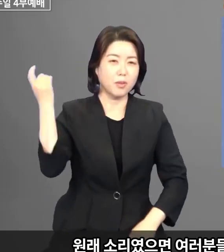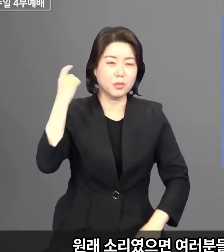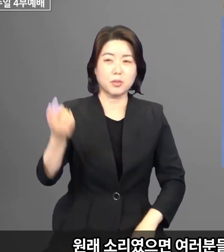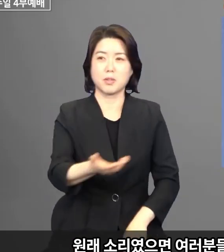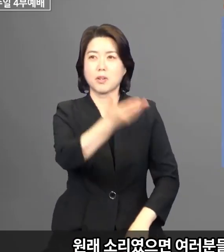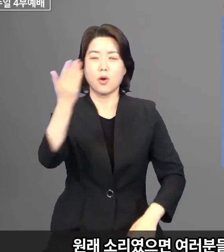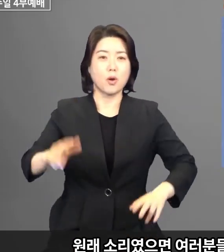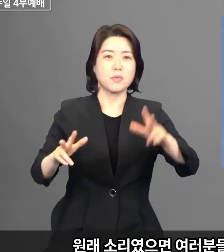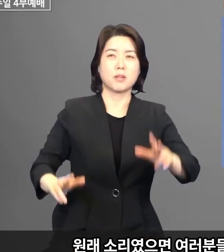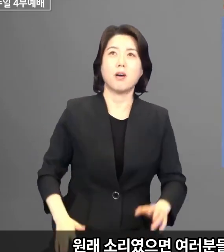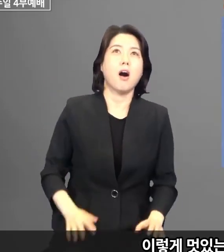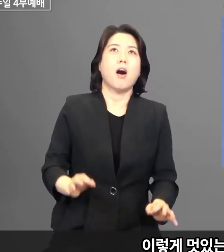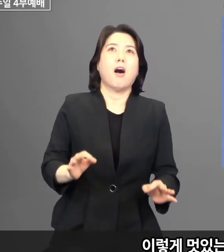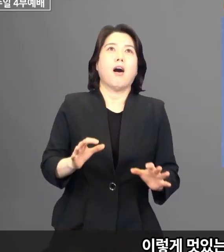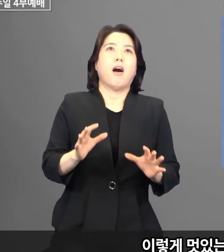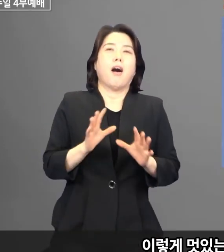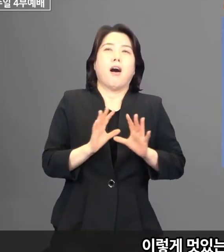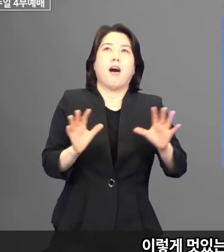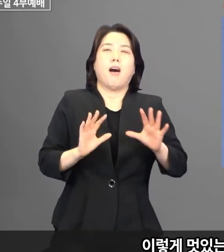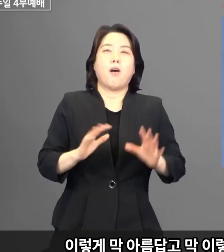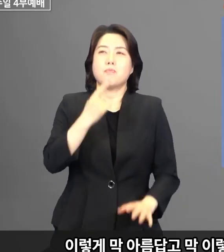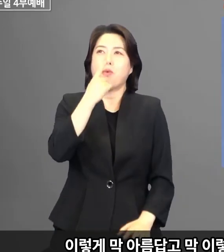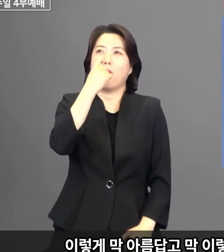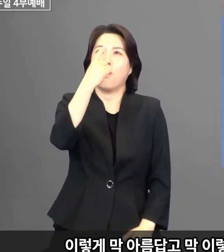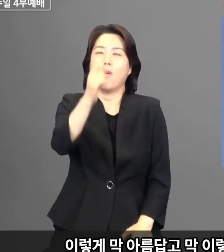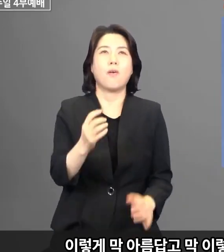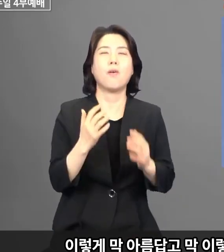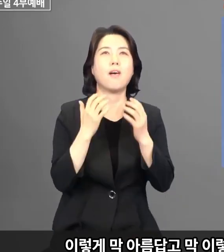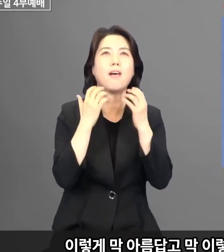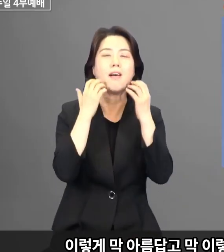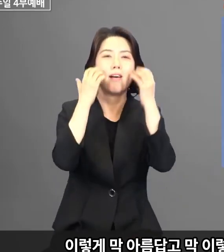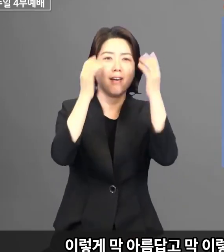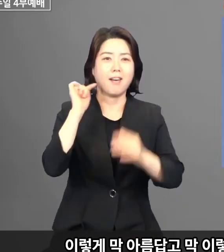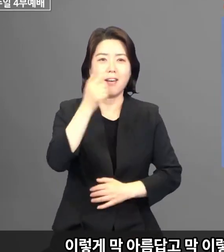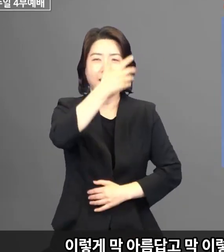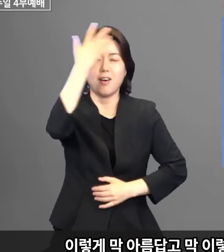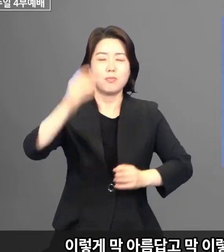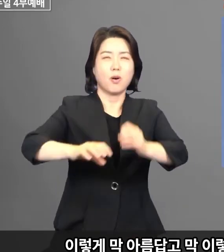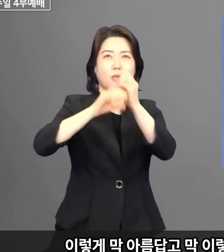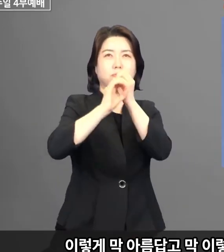지금 깜짝 놀랐을 거예요. 이렇게 멋있는 소리가 나나? 이렇게 막 아름답고 막